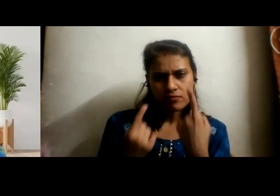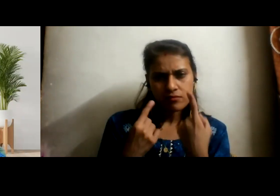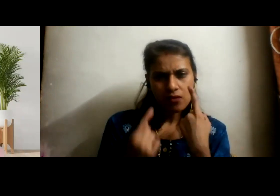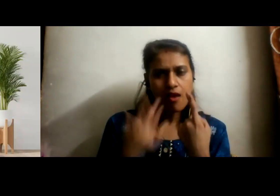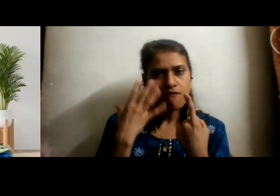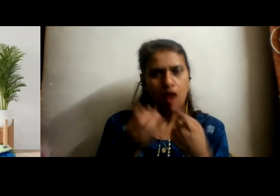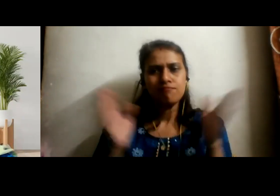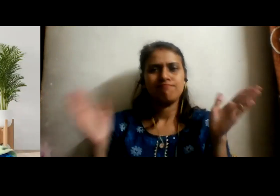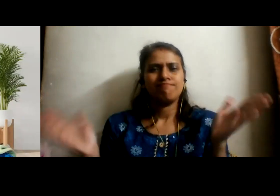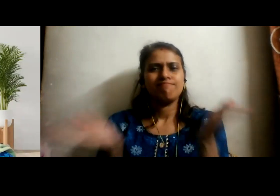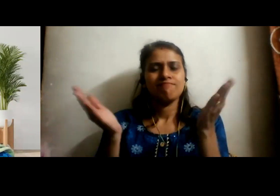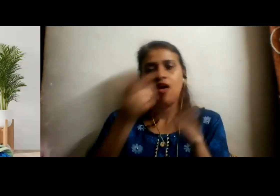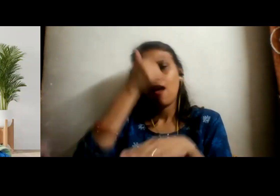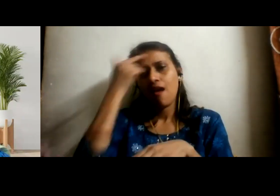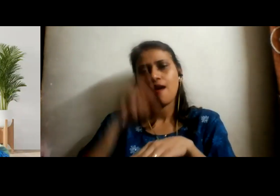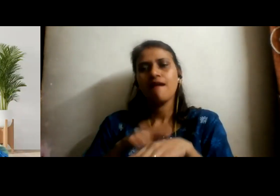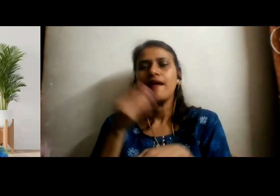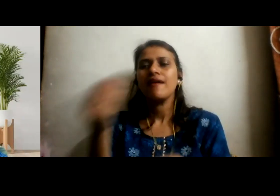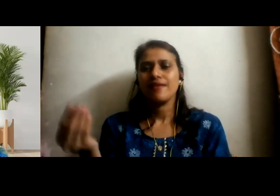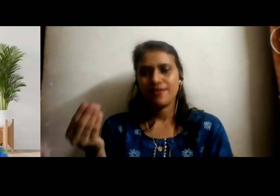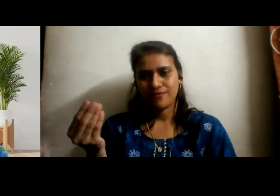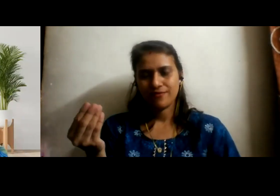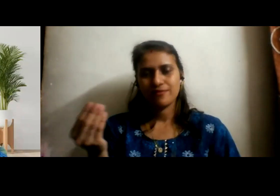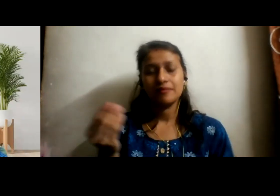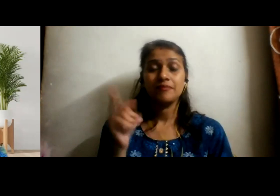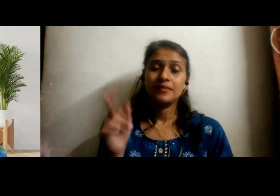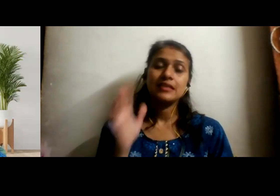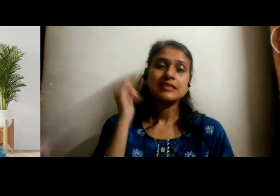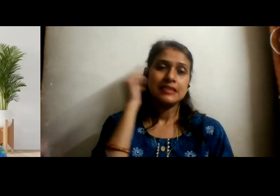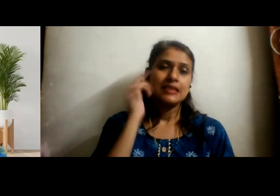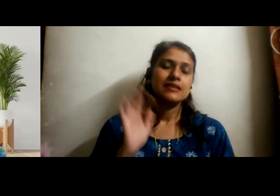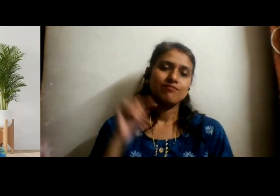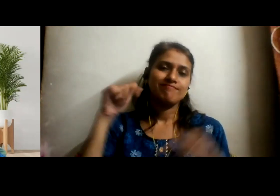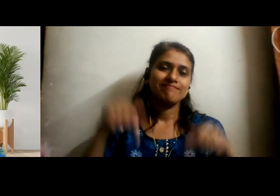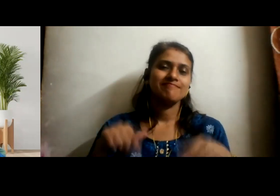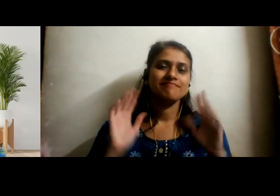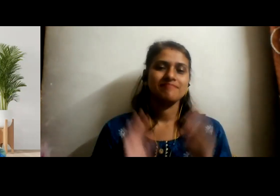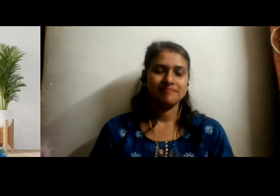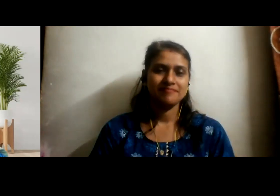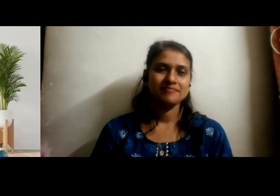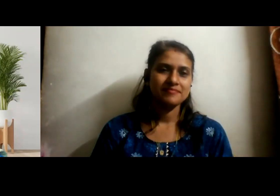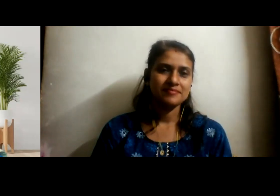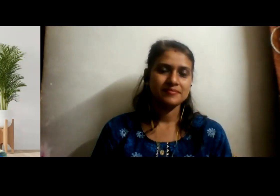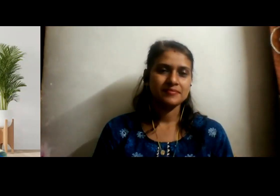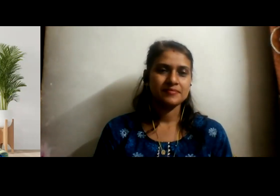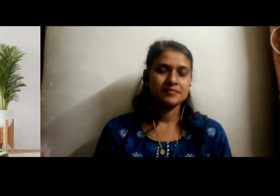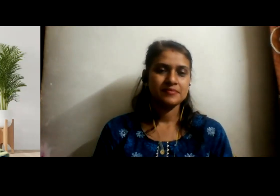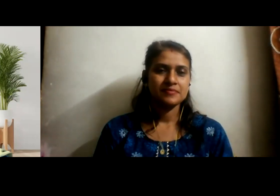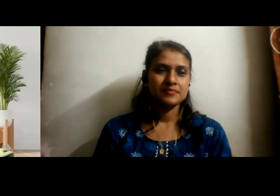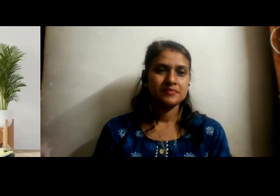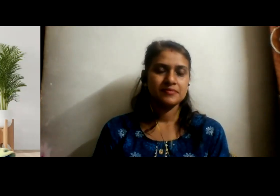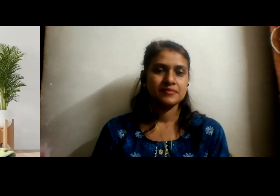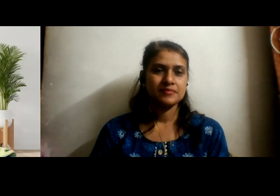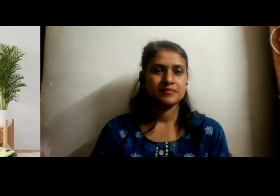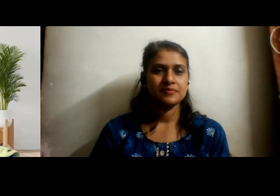बढ़ावा देना है और अपॉर्चुनिटी दिलवाना है। सो दैट इज वेयर वी आर टुडे। सो आई जॉइन विथ